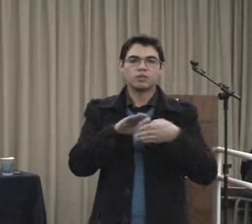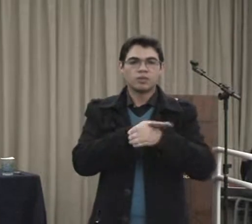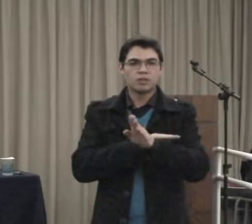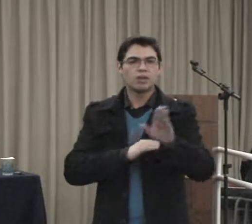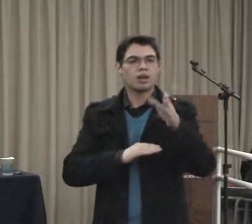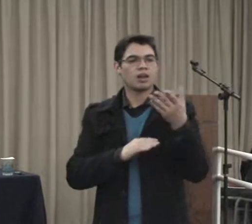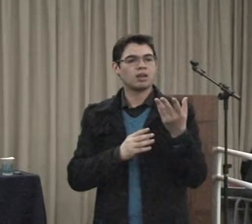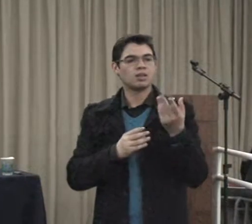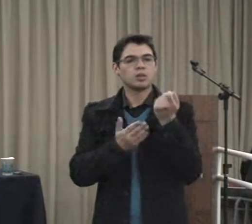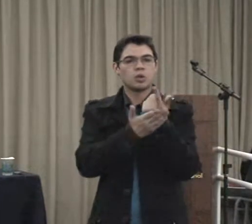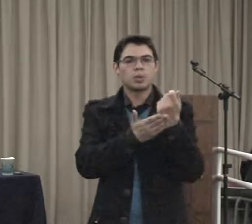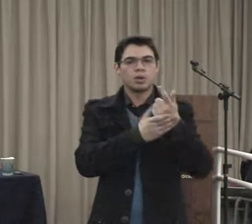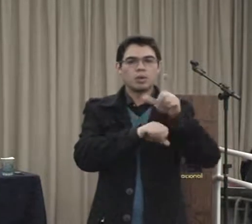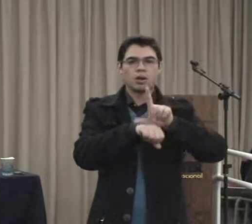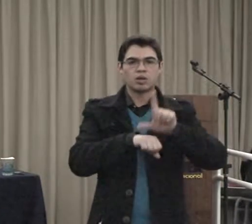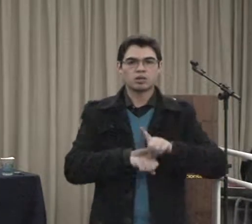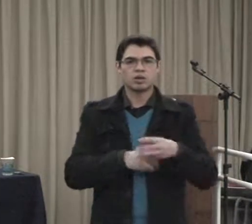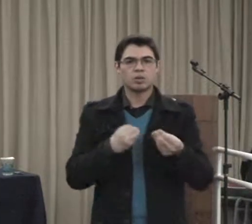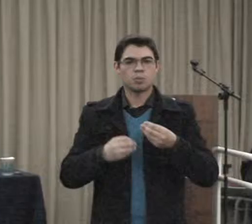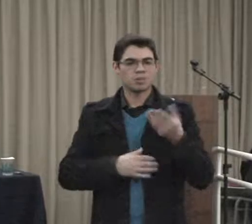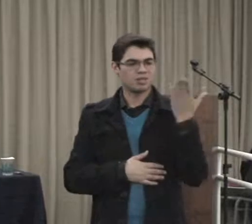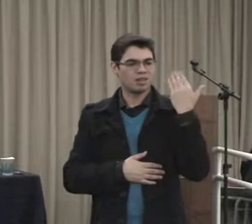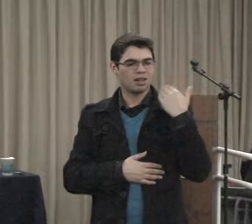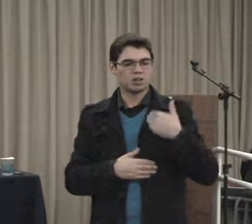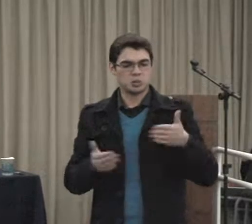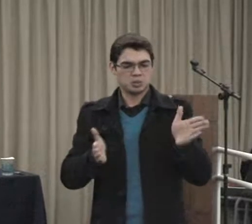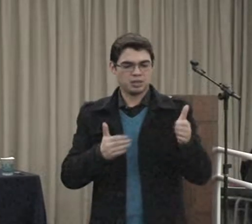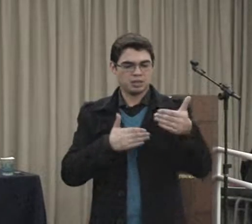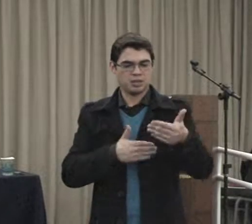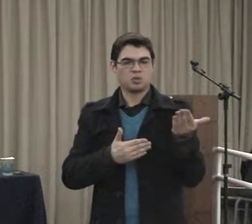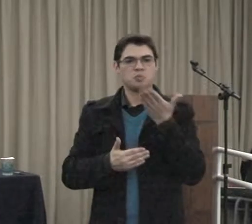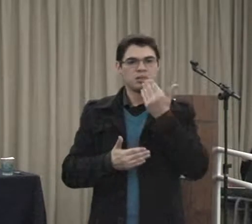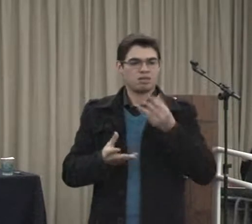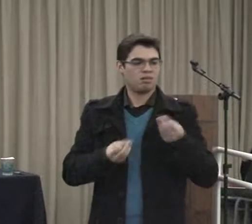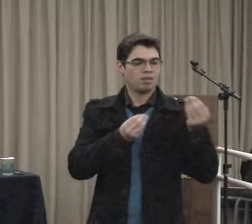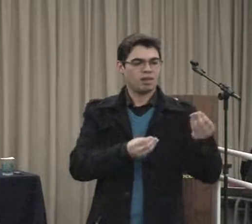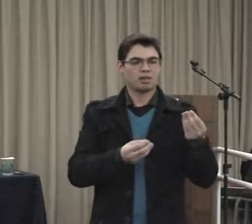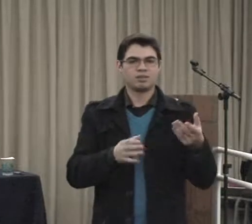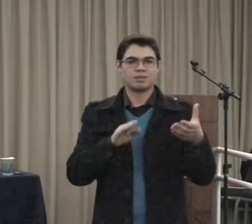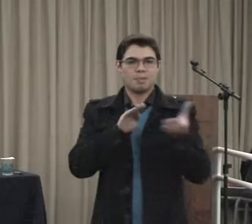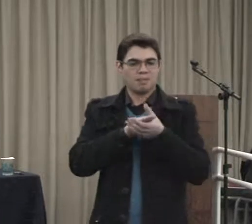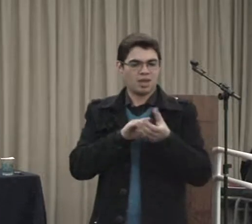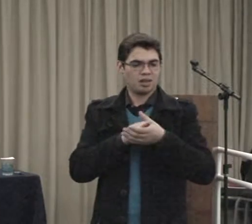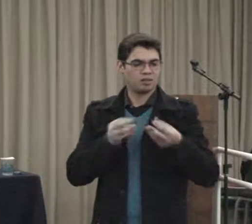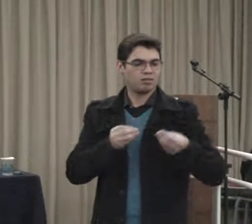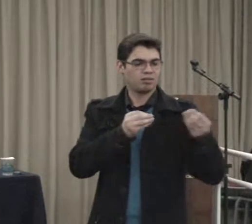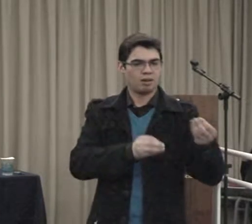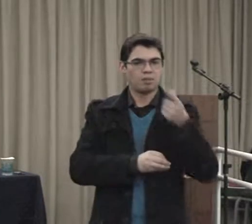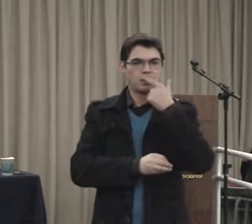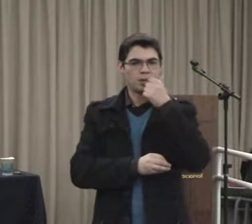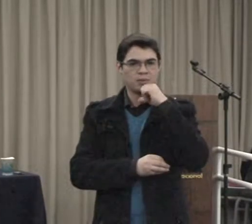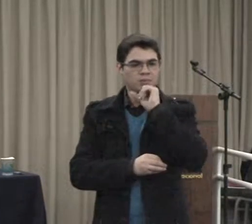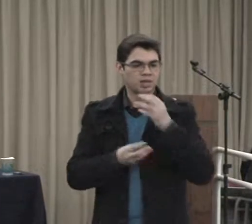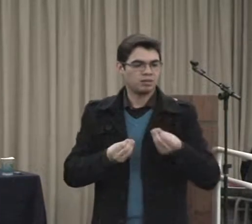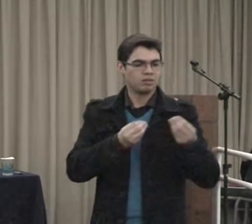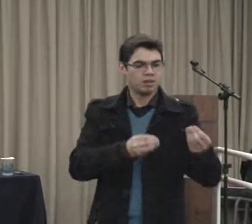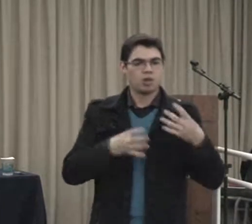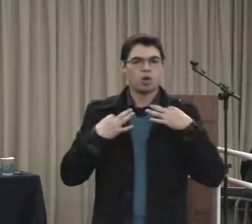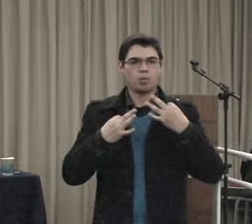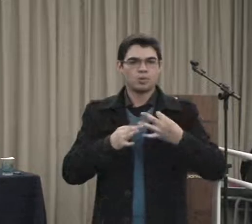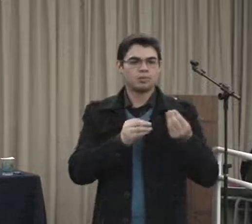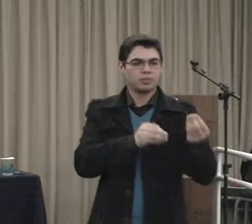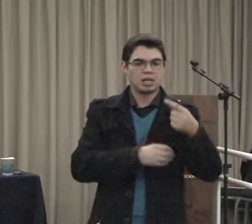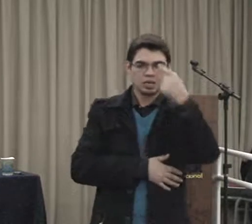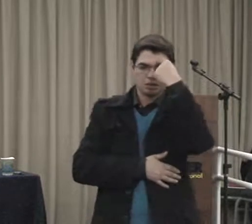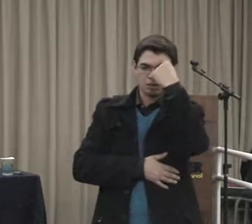pronta, a roupa que ele não escolheu, o sapato que ele nunca pensou. Por quê? Porque